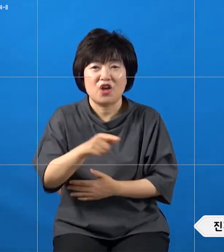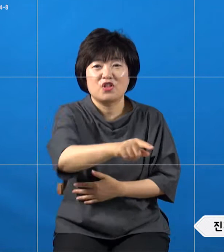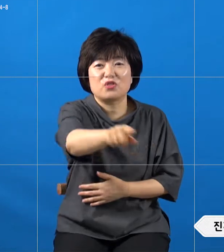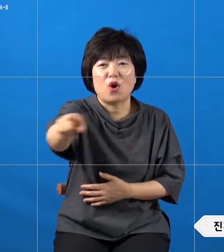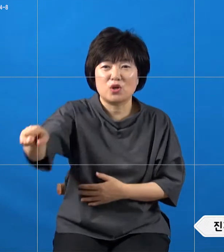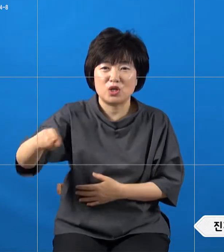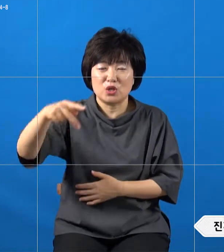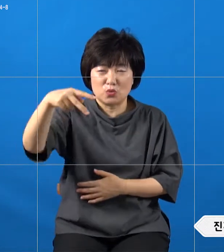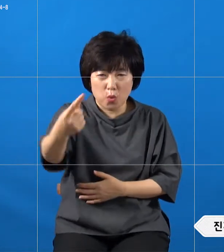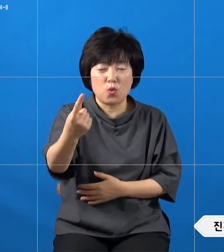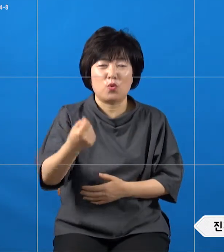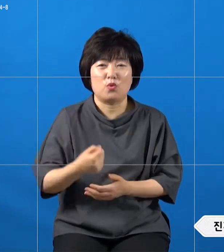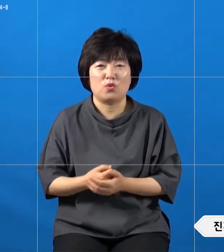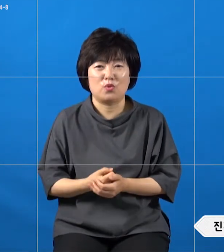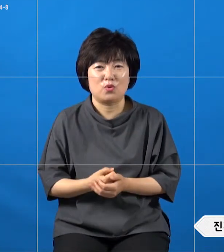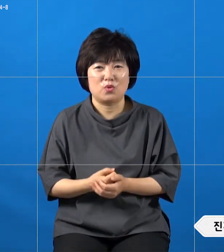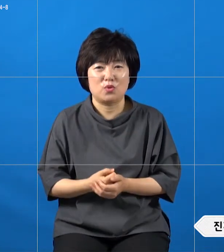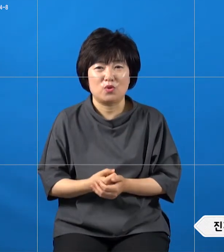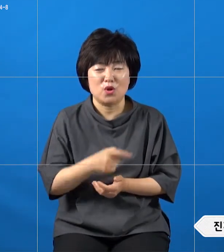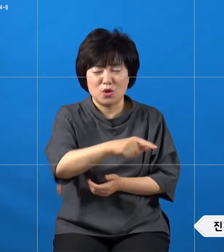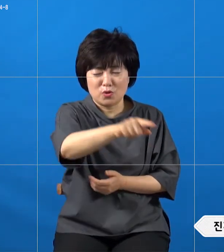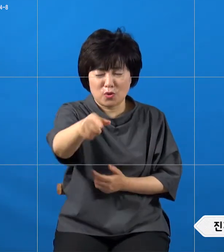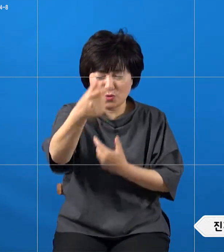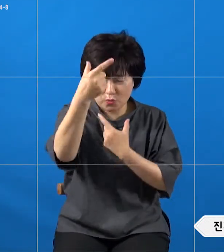그러므로 너희도